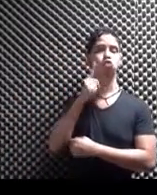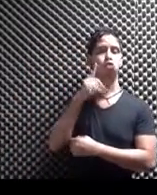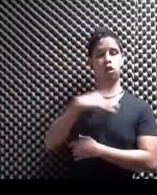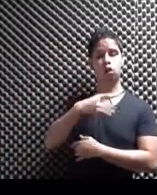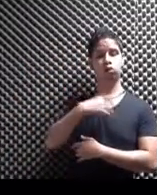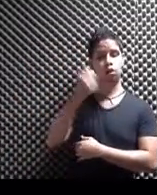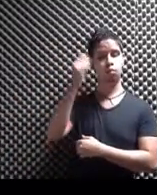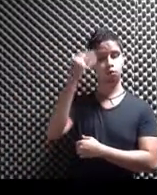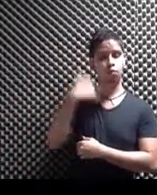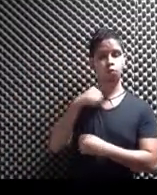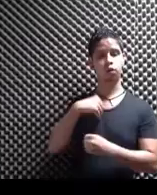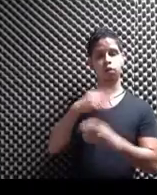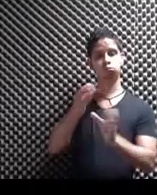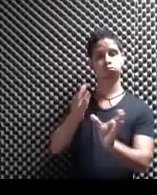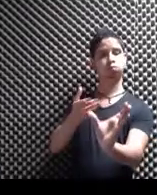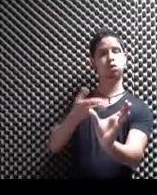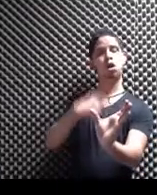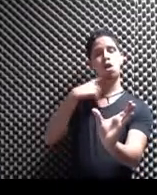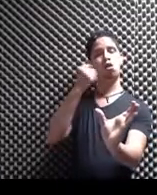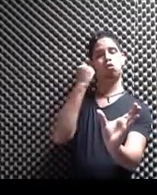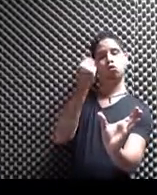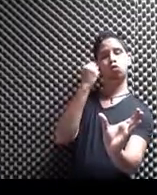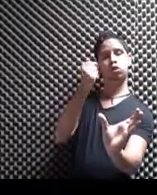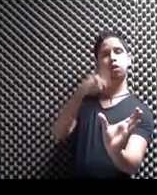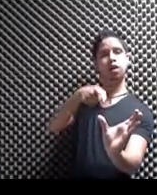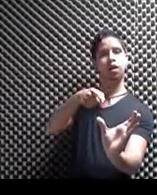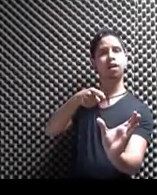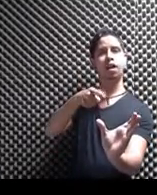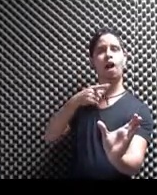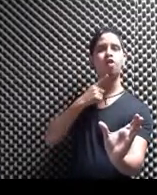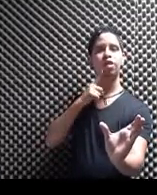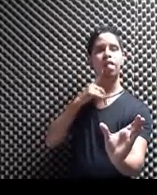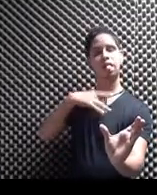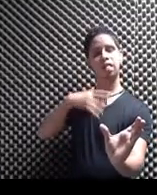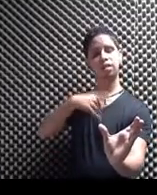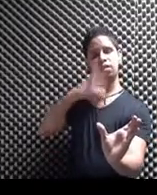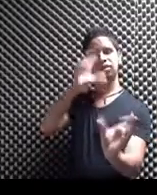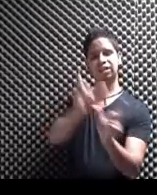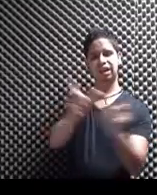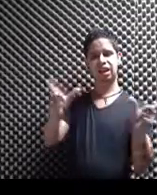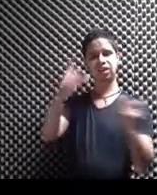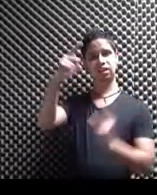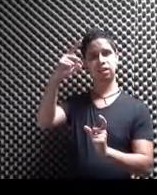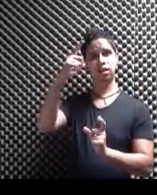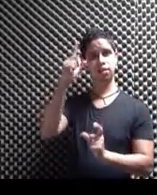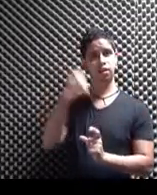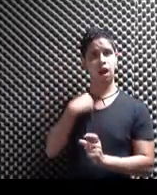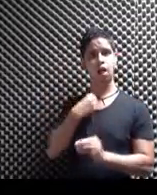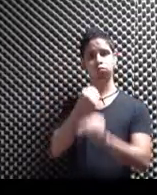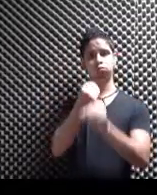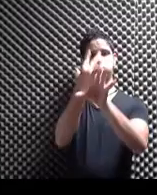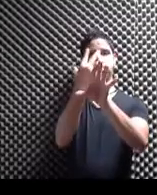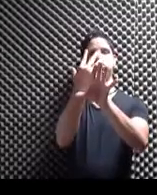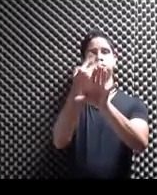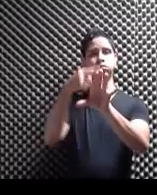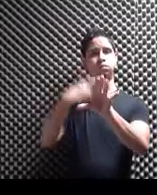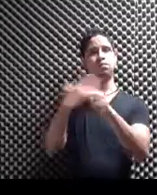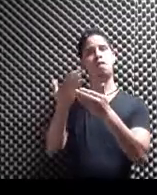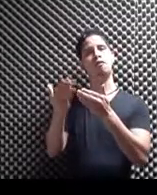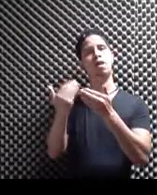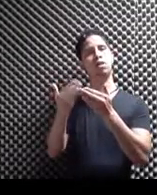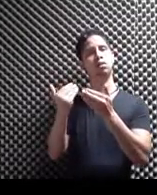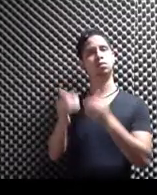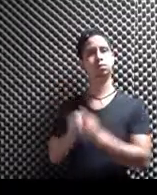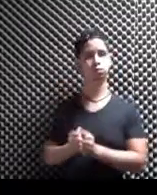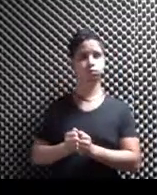su pantalla. Y se pueden, ¿verdad? Comunicar por lo de la seña, claro. Sí, gracias a lo que es el face to face y ese tipo de...